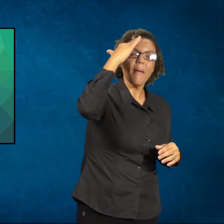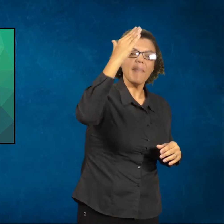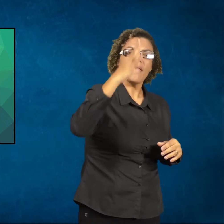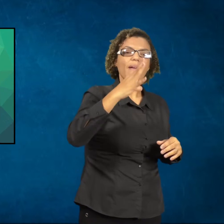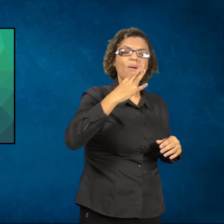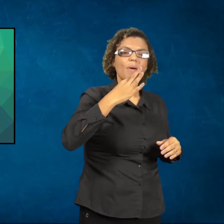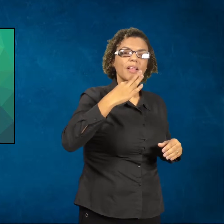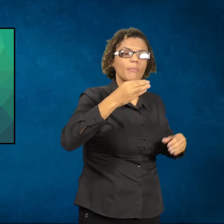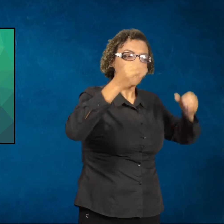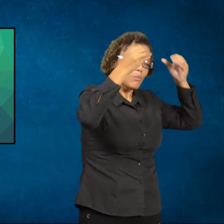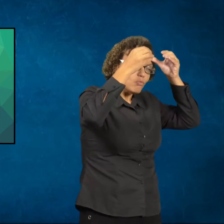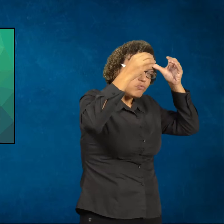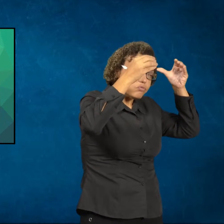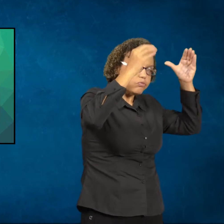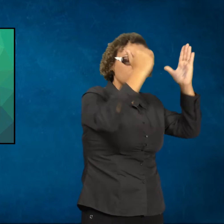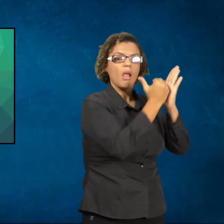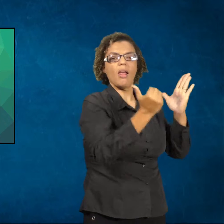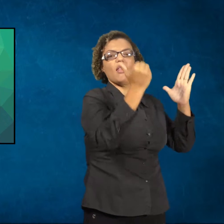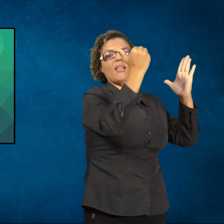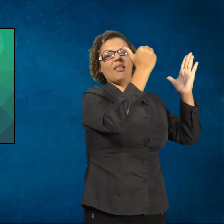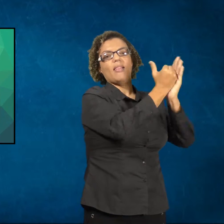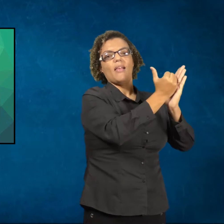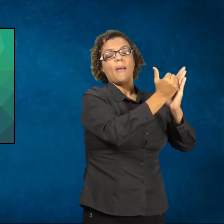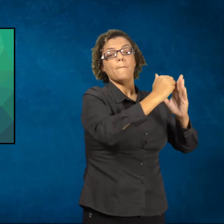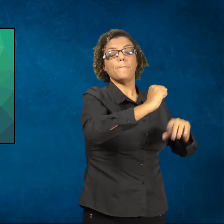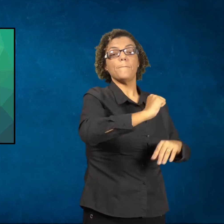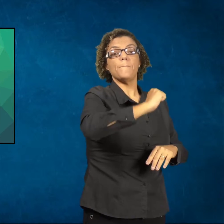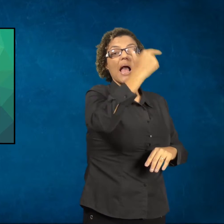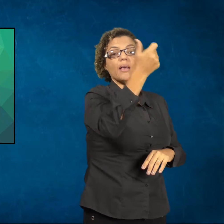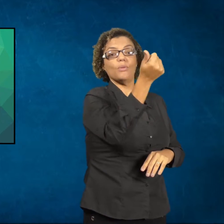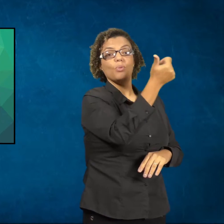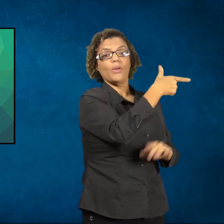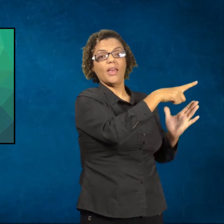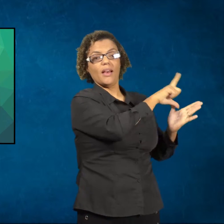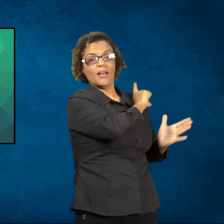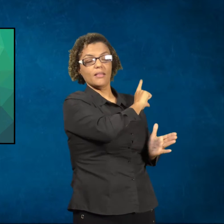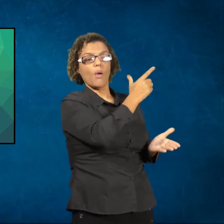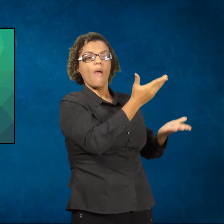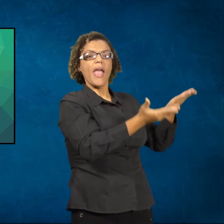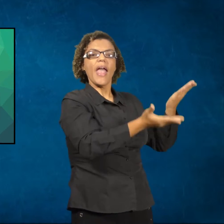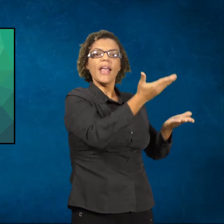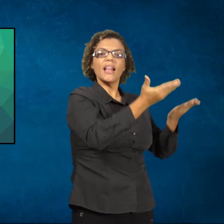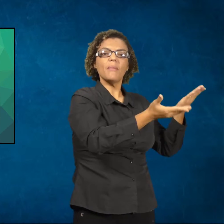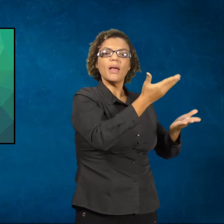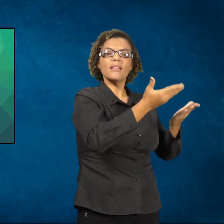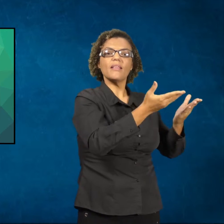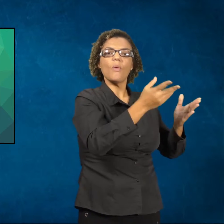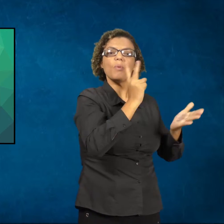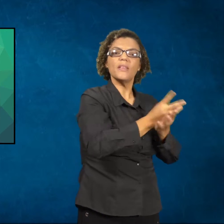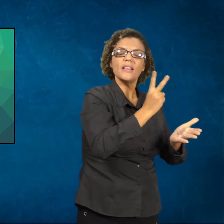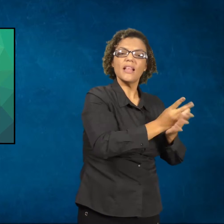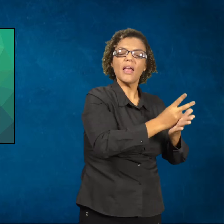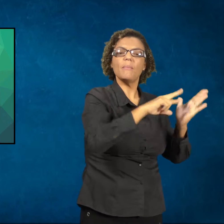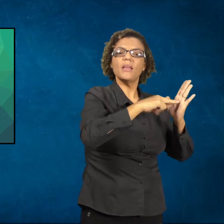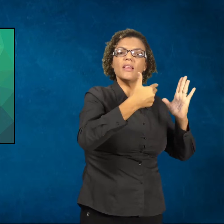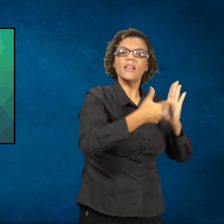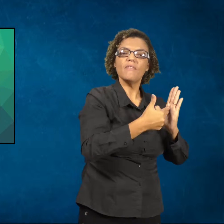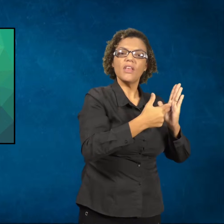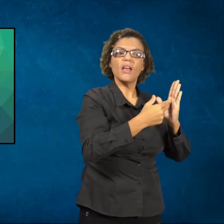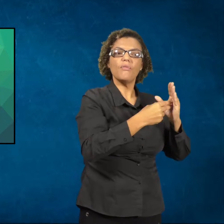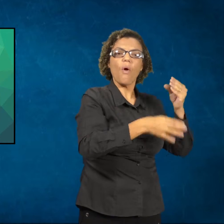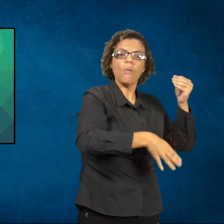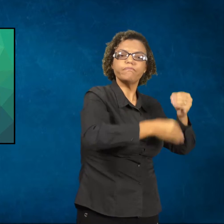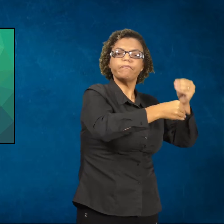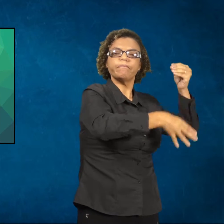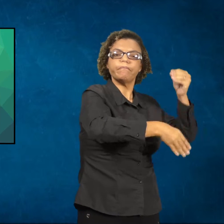tal, superior ao anterior. Por isso, a equilibração é sempre no sentido majorante. Majorante no sentido de te dar